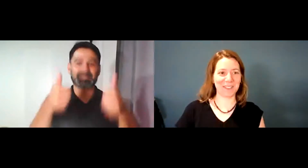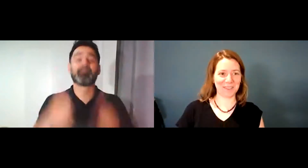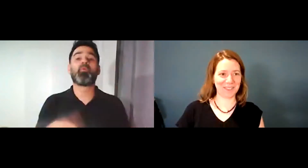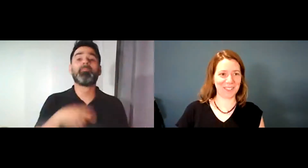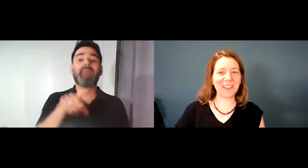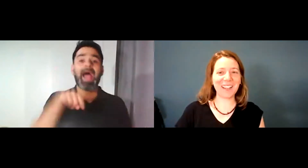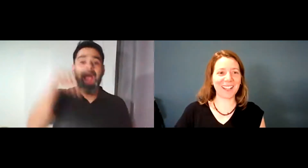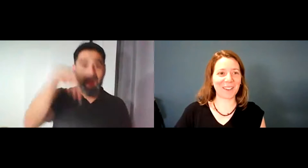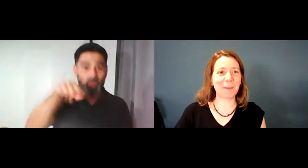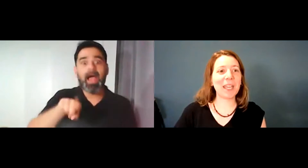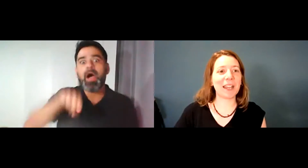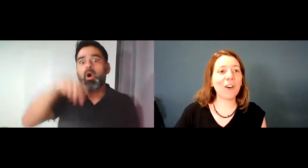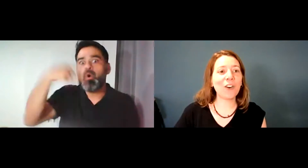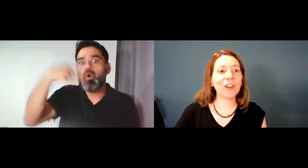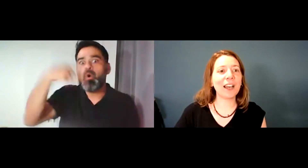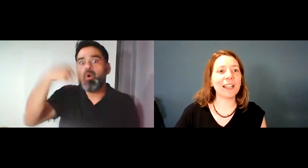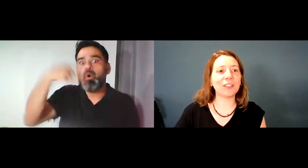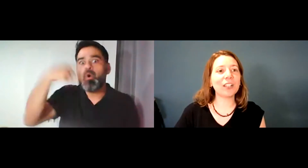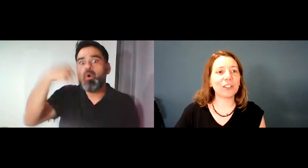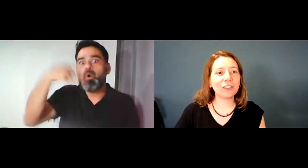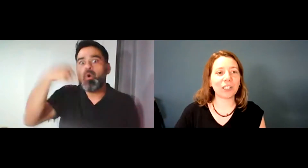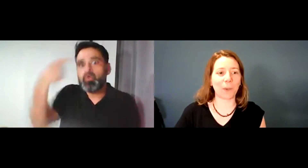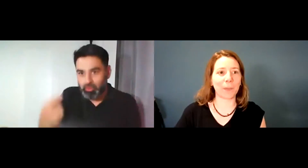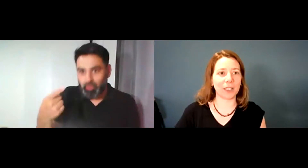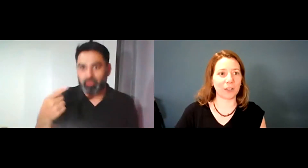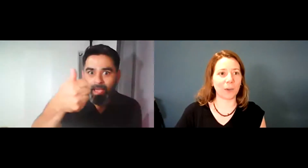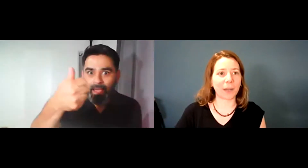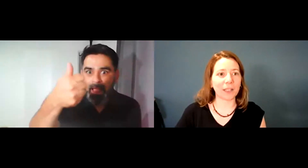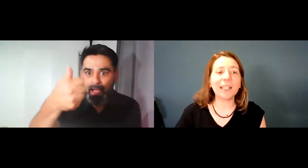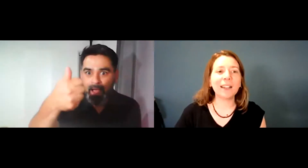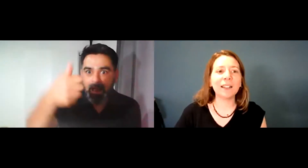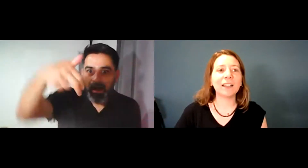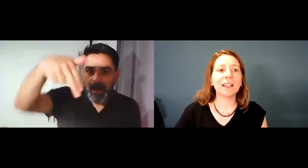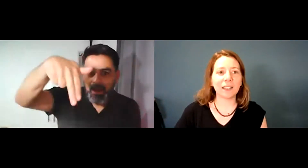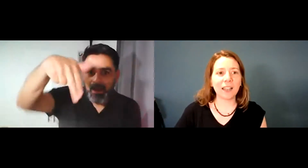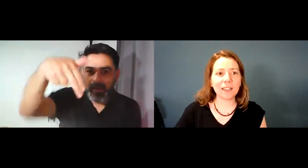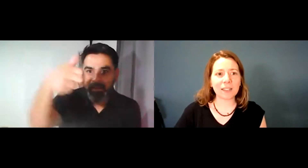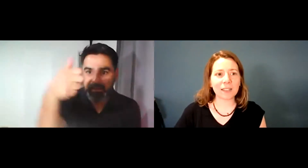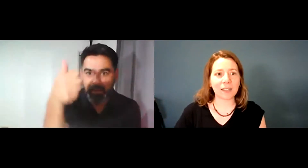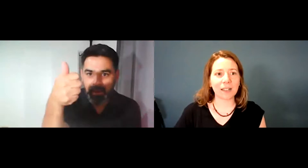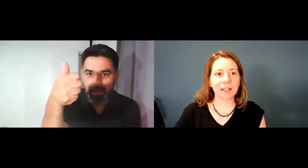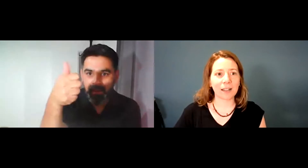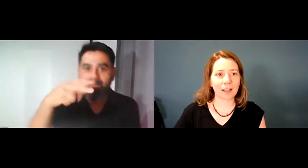muy bien. Qué bueno. Bien, ahora le toca a otro compañero, compañera, y es...